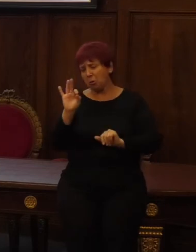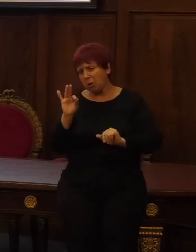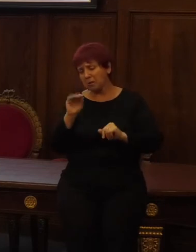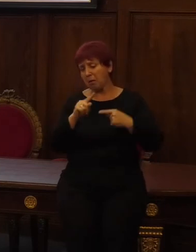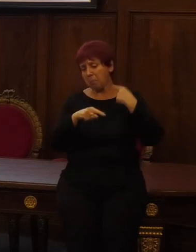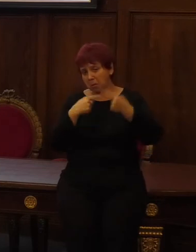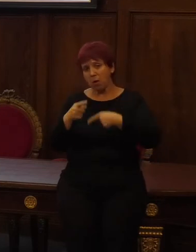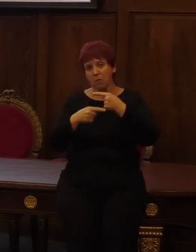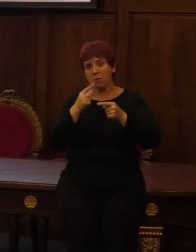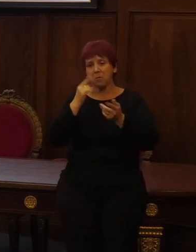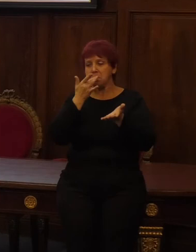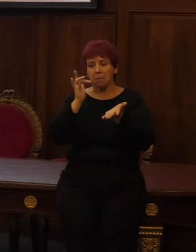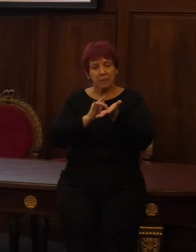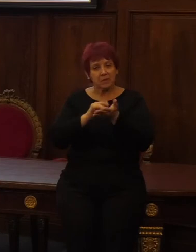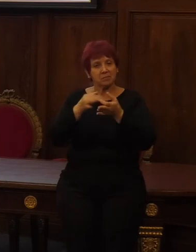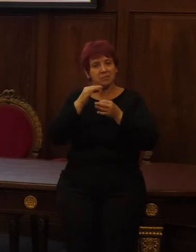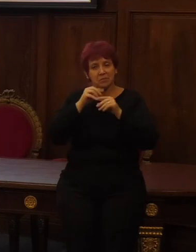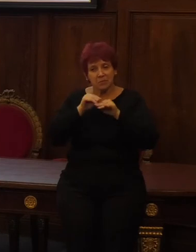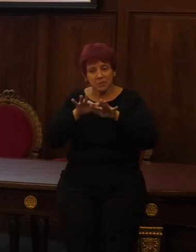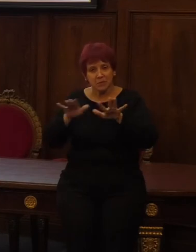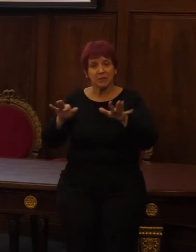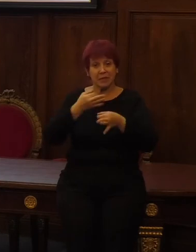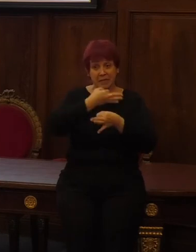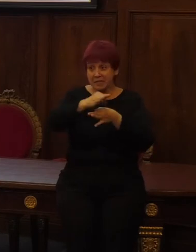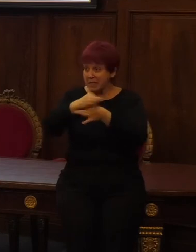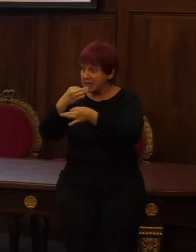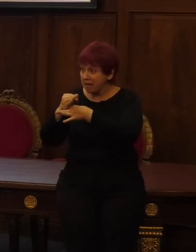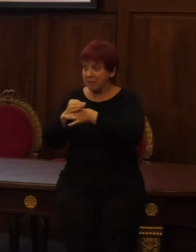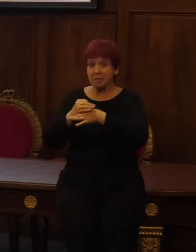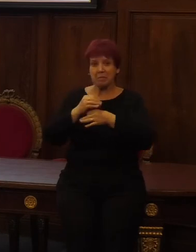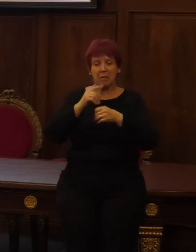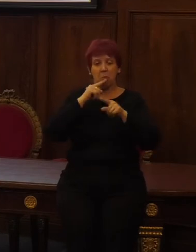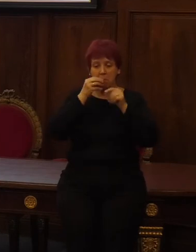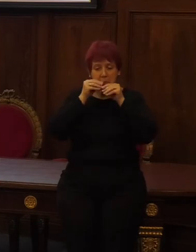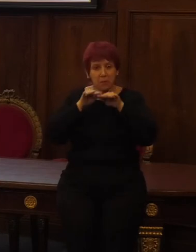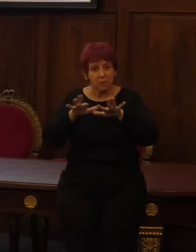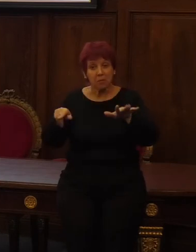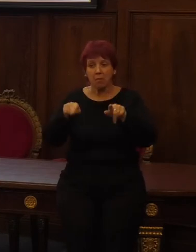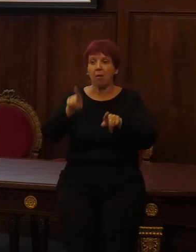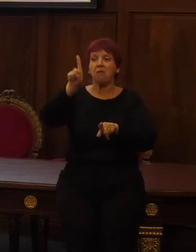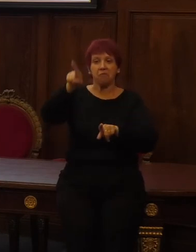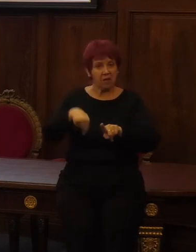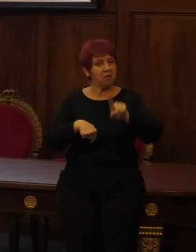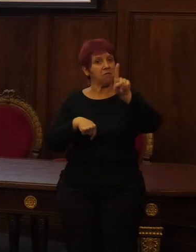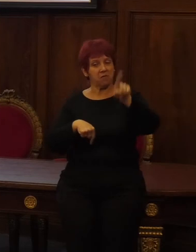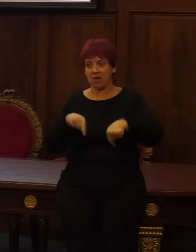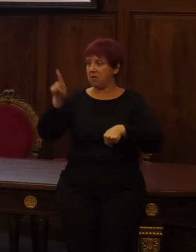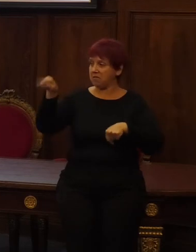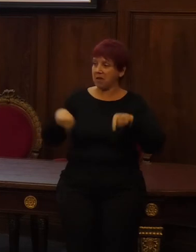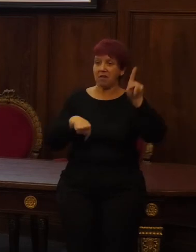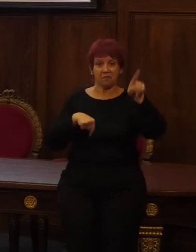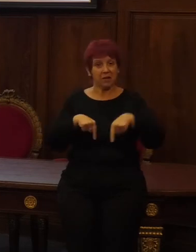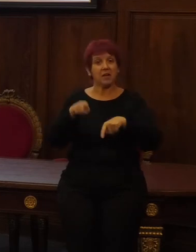Empezamos a divulgar, enseñar psicología y empezaban a aparecer los